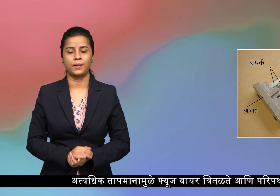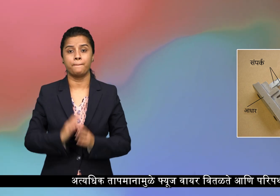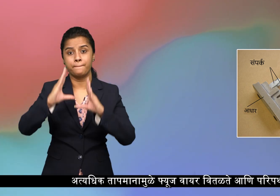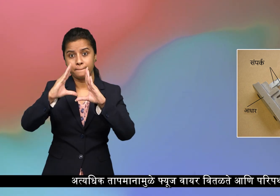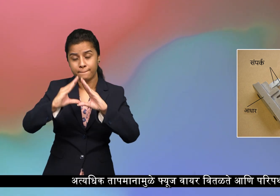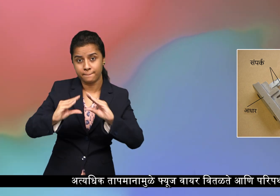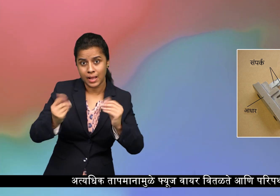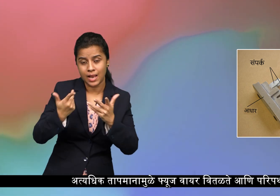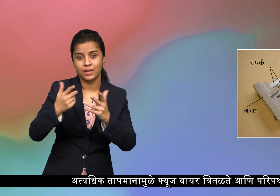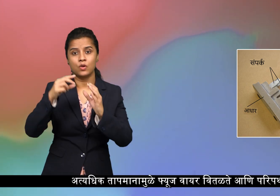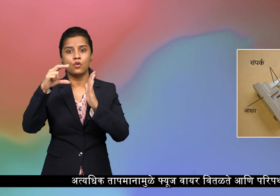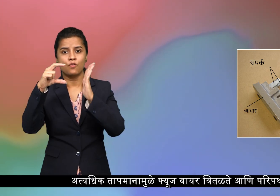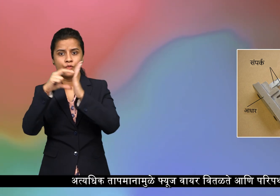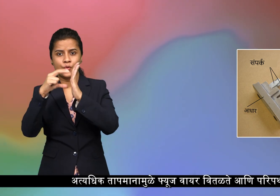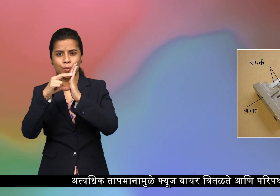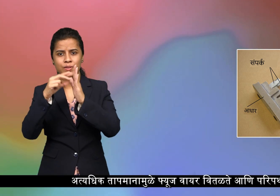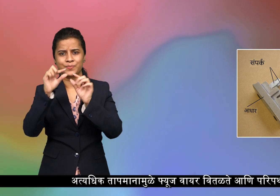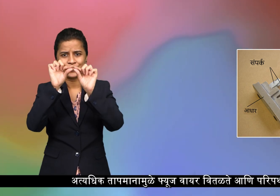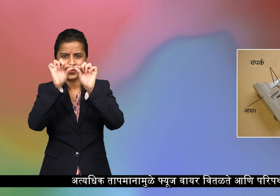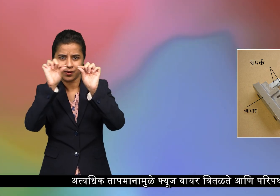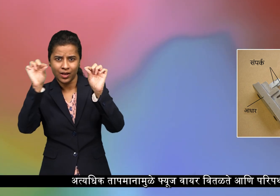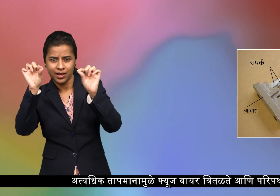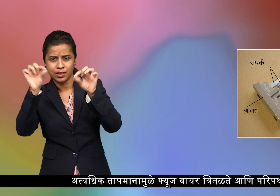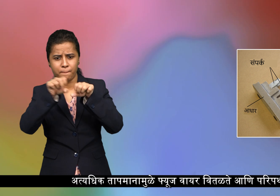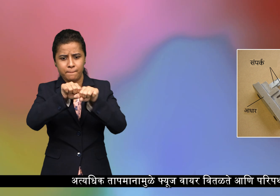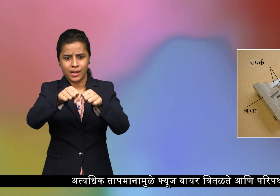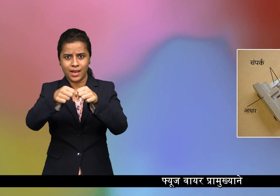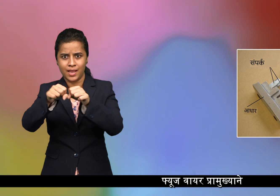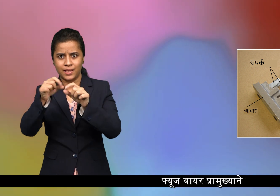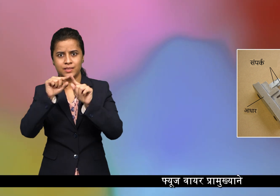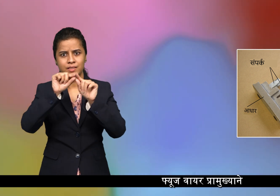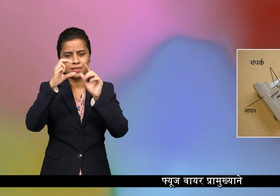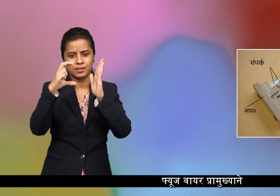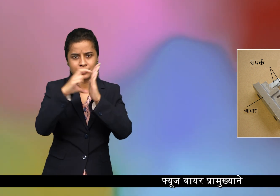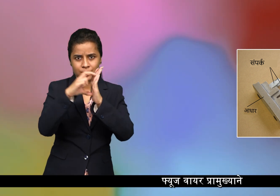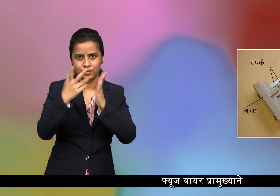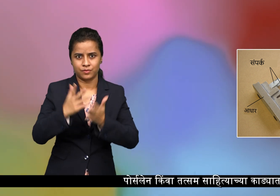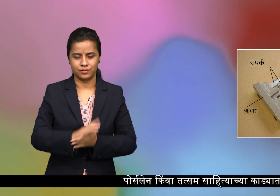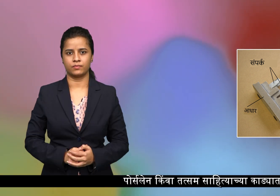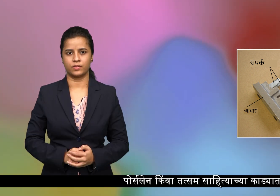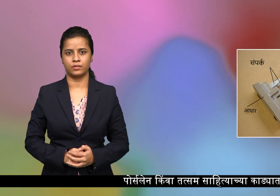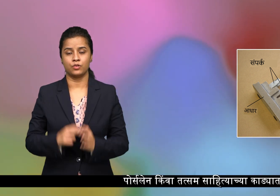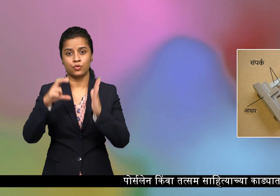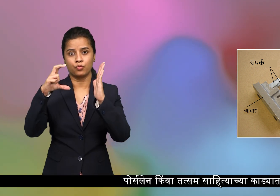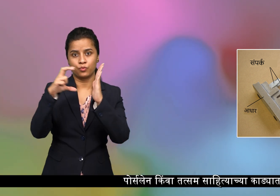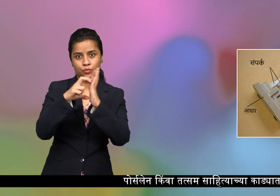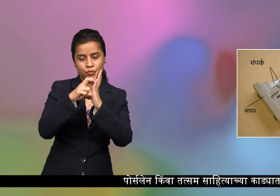अत्याधिक तापमानामुळे फ्यूज वायर वितळते आणि परिपथ खंडित होतो. फ्यूज वायर प्रामुख्याने पोर्सेलेन किंवा